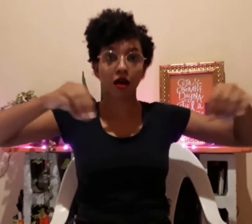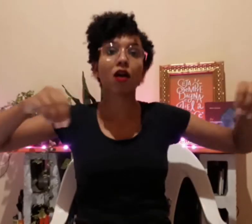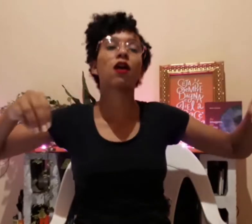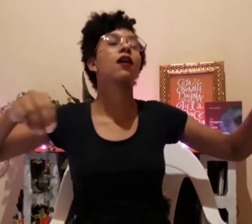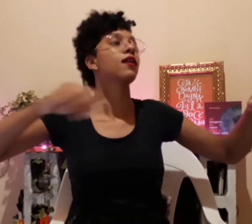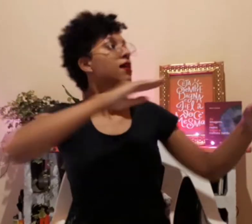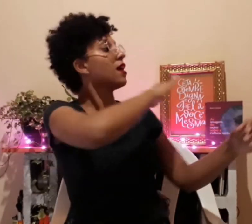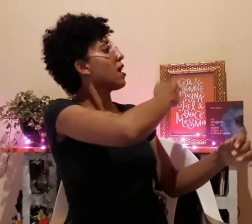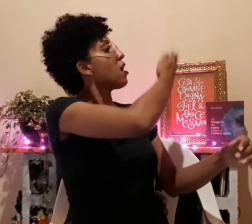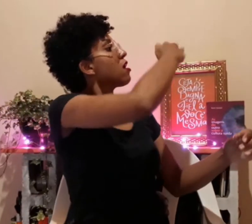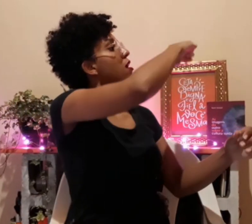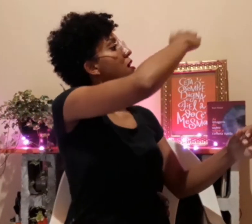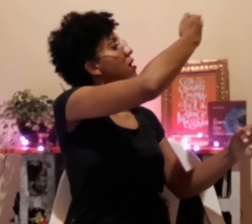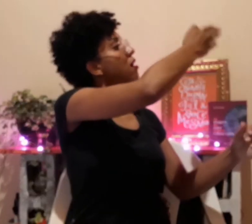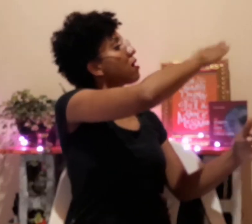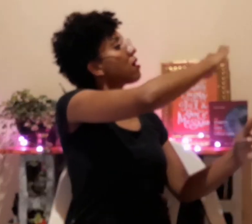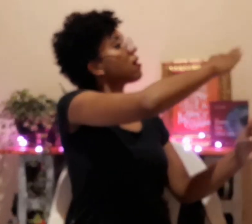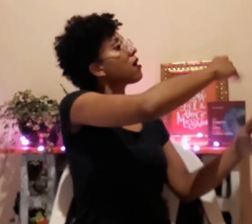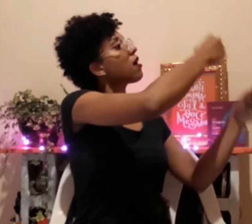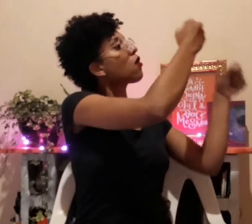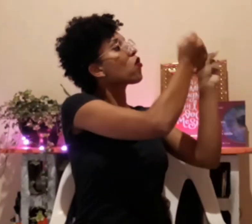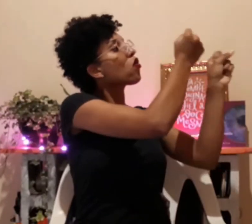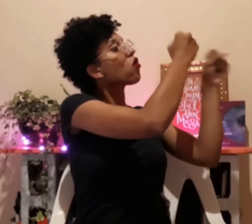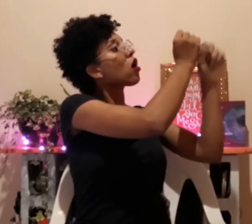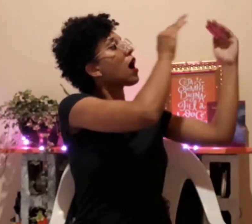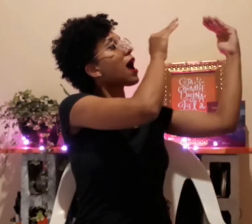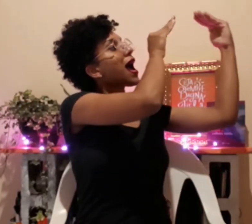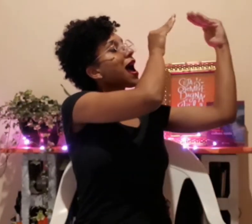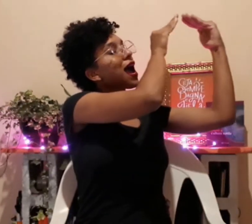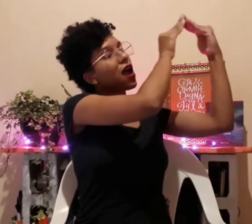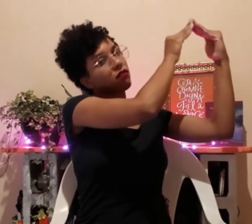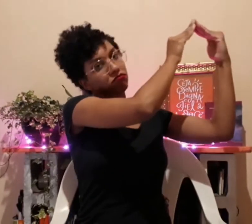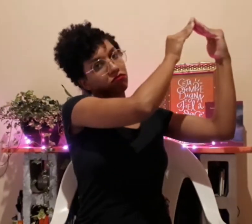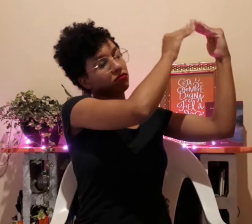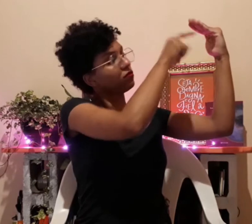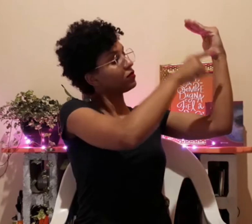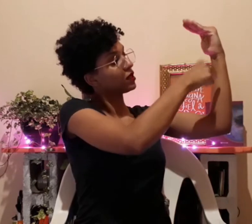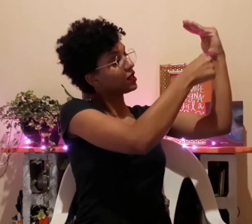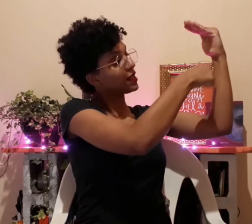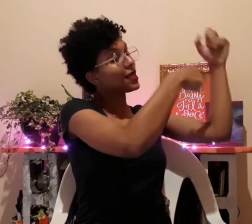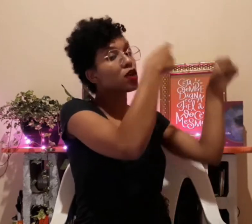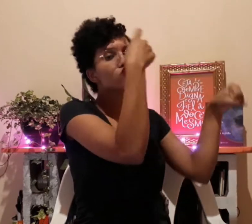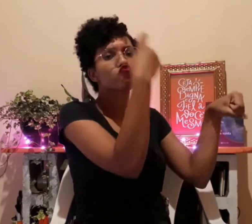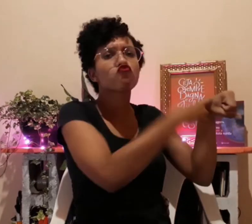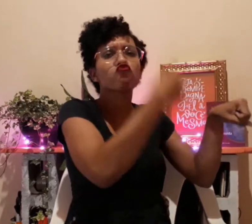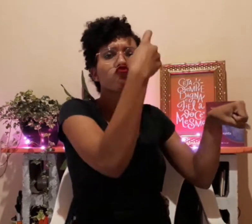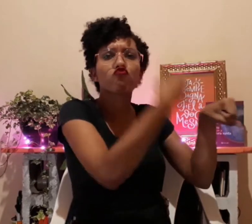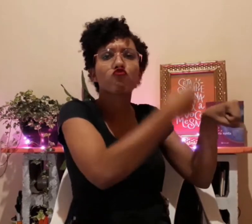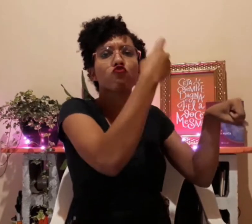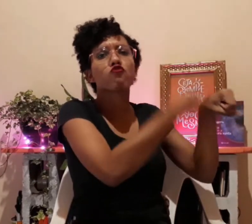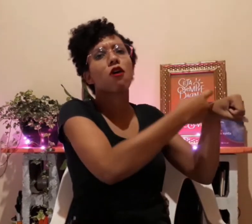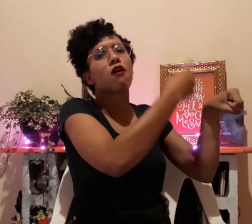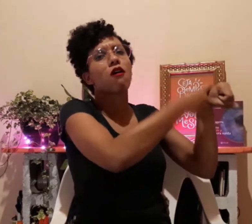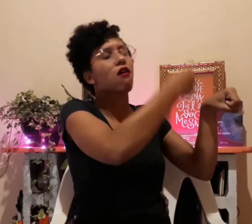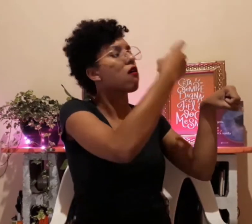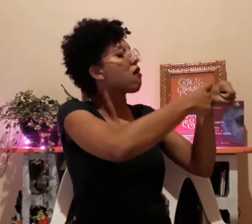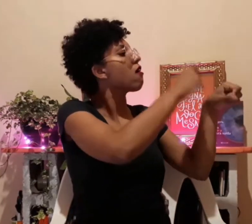se você construir nas montanhas, perto da rocha, com boa estrutura, que é a